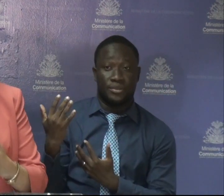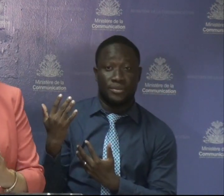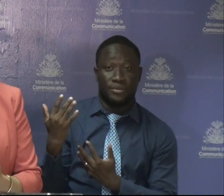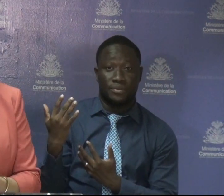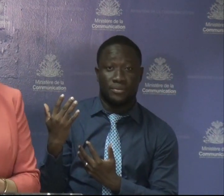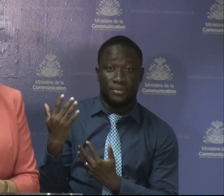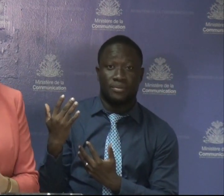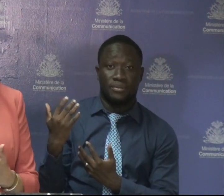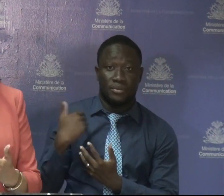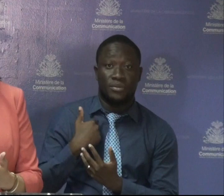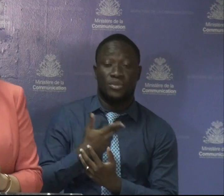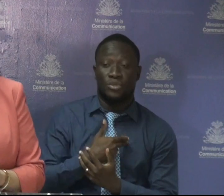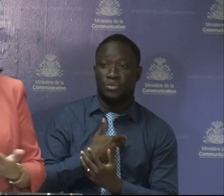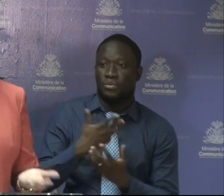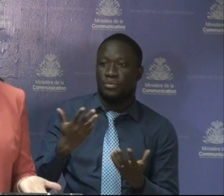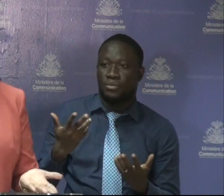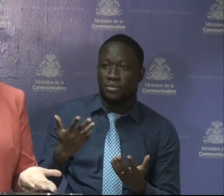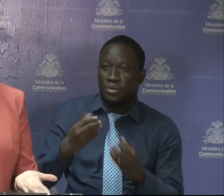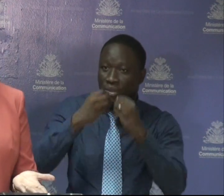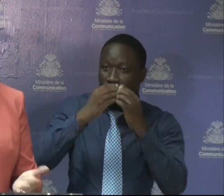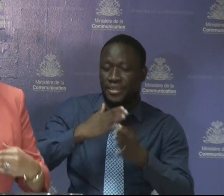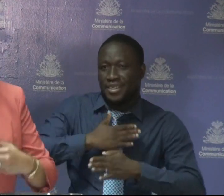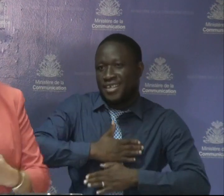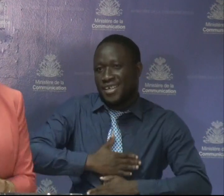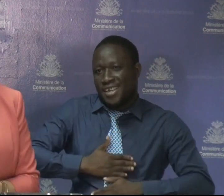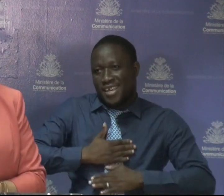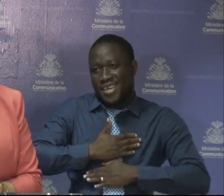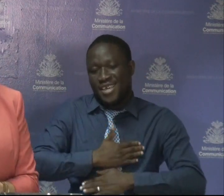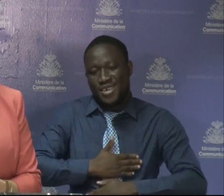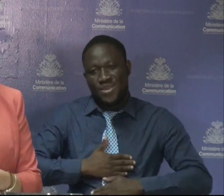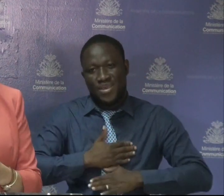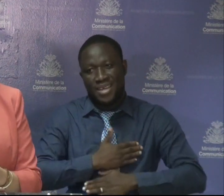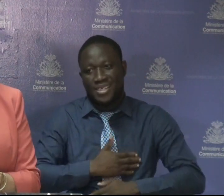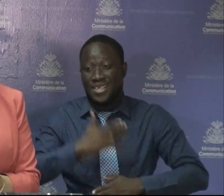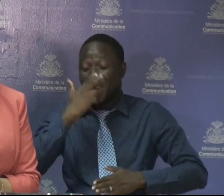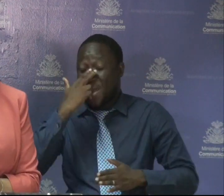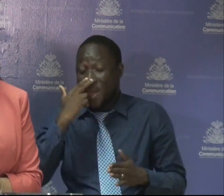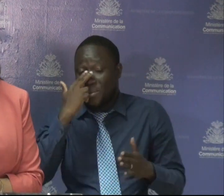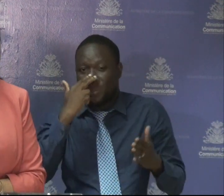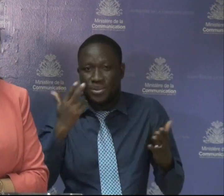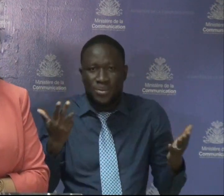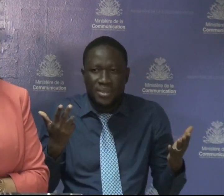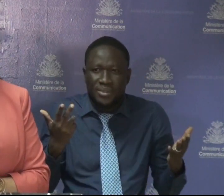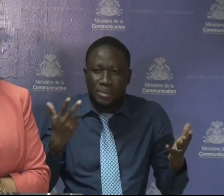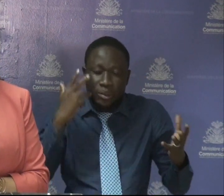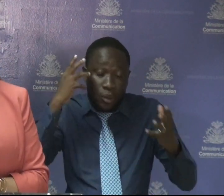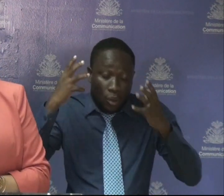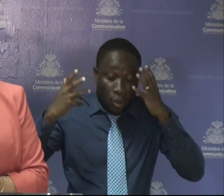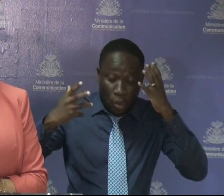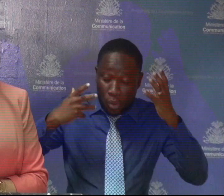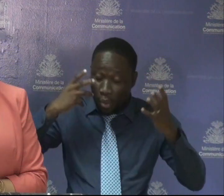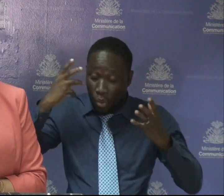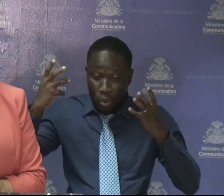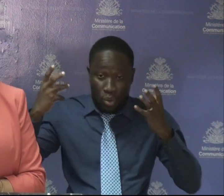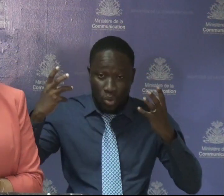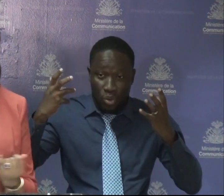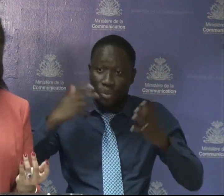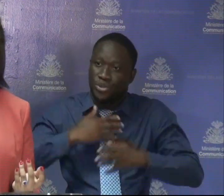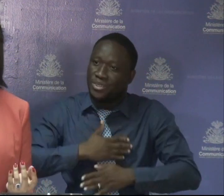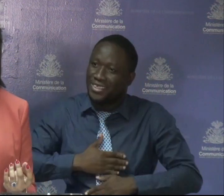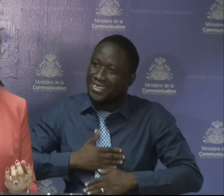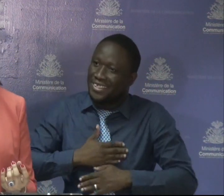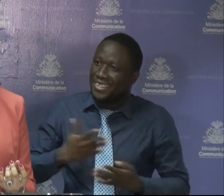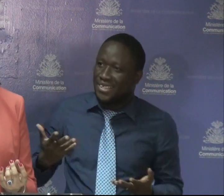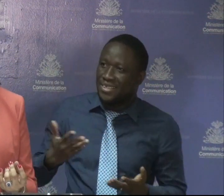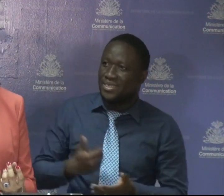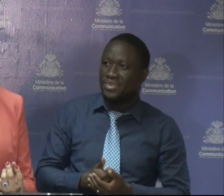ça. Que nous-mêmes au monde. Parce que sans loisir, sans divertissement, comment on va le faire? Recréer pour recréer. Comment on va le